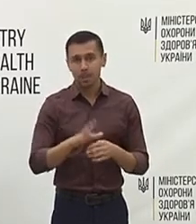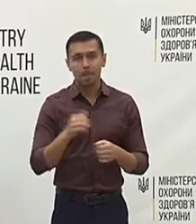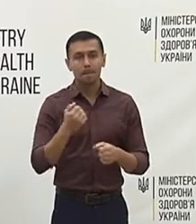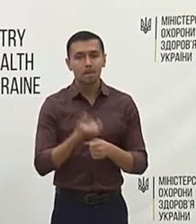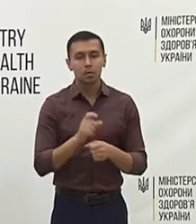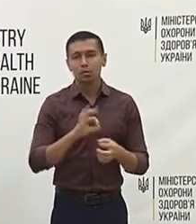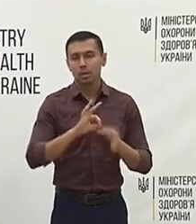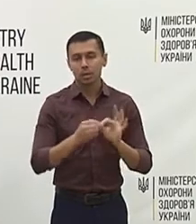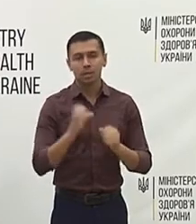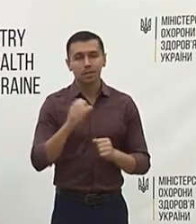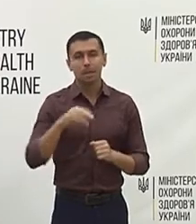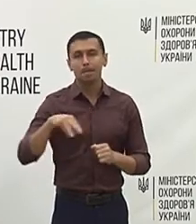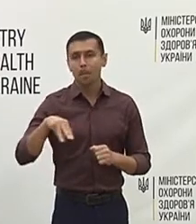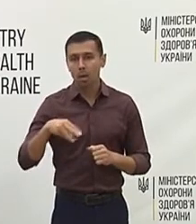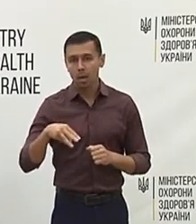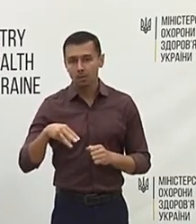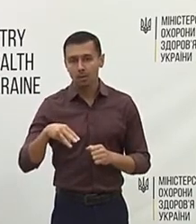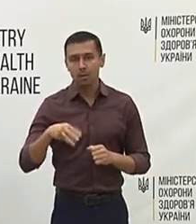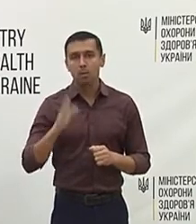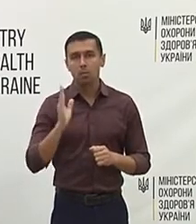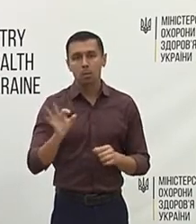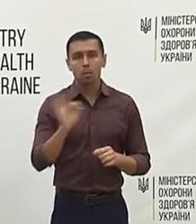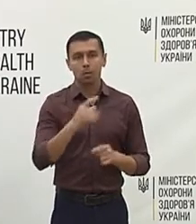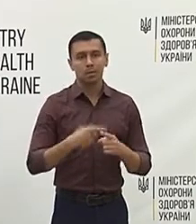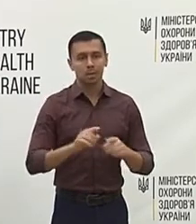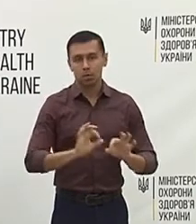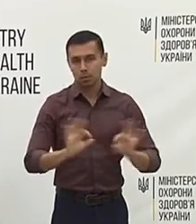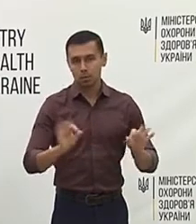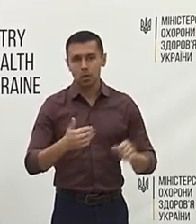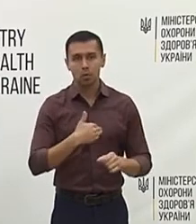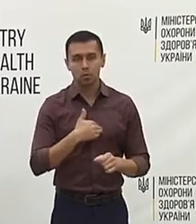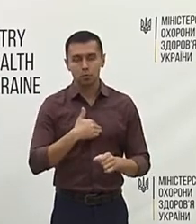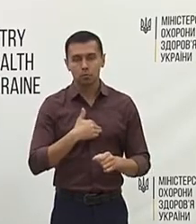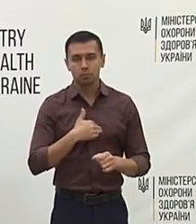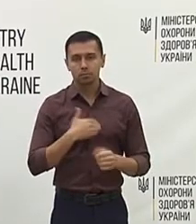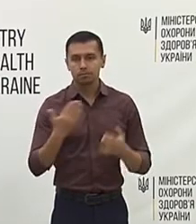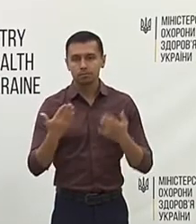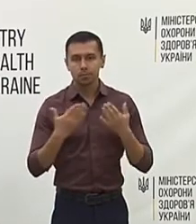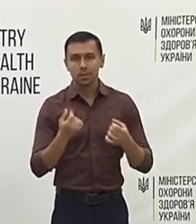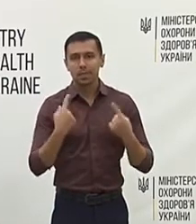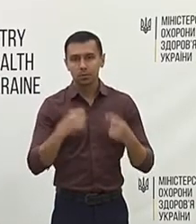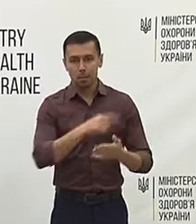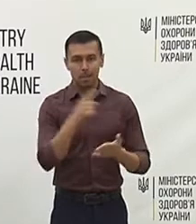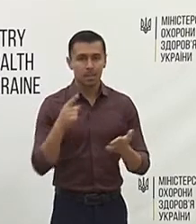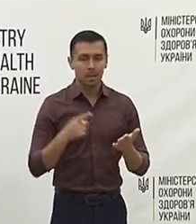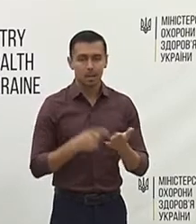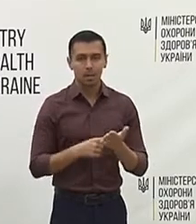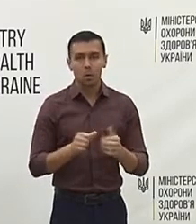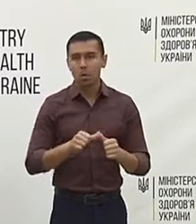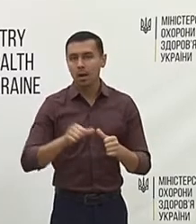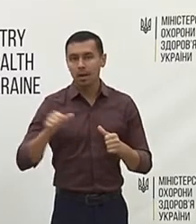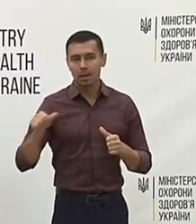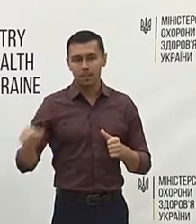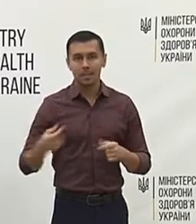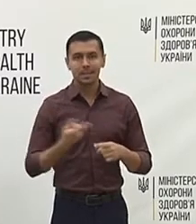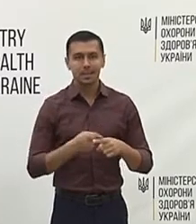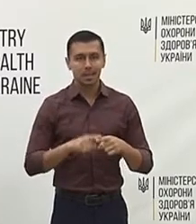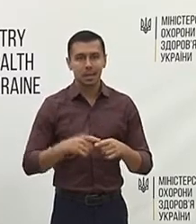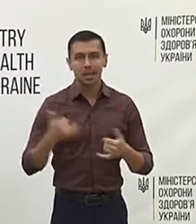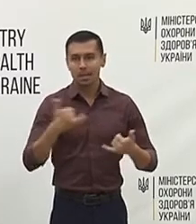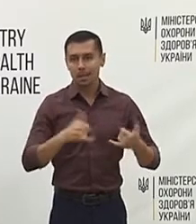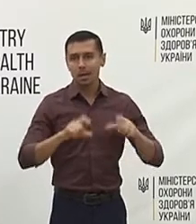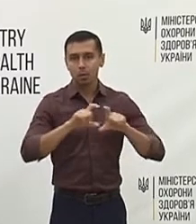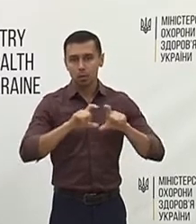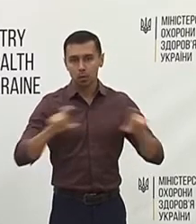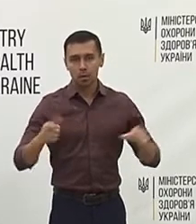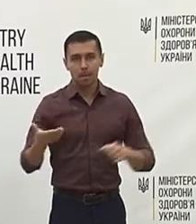вже Світлана Миколаївна буде про це розповідати. Я хочу торкнутися ще іншого питання. Окрім цієї